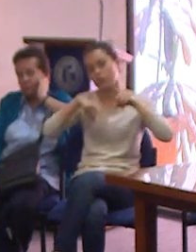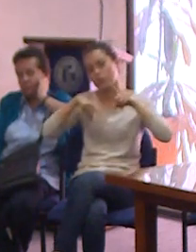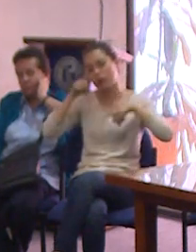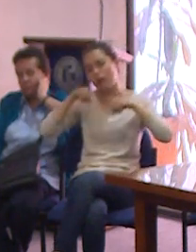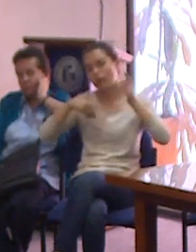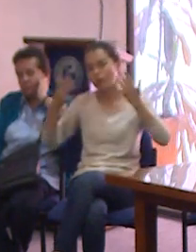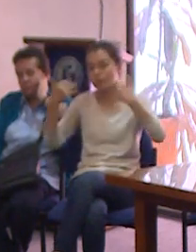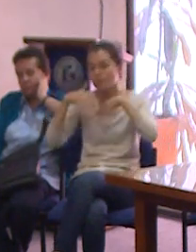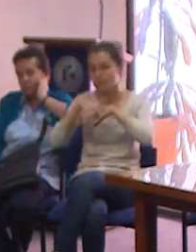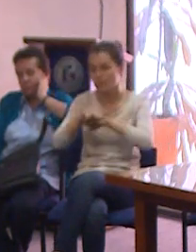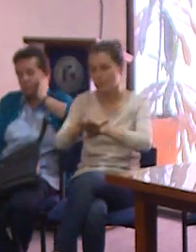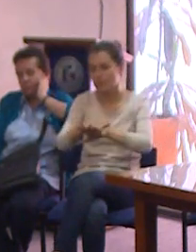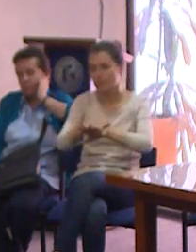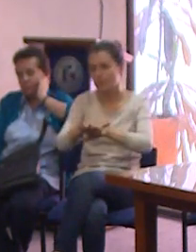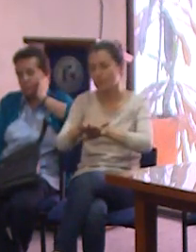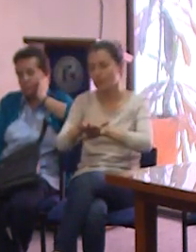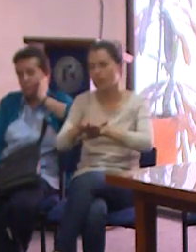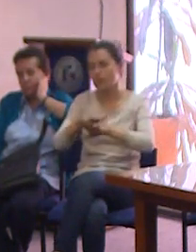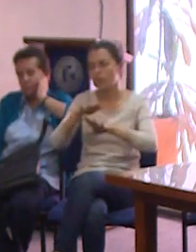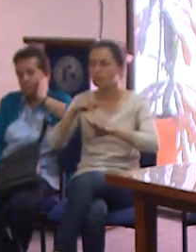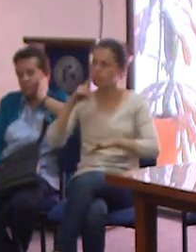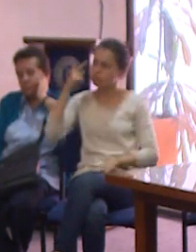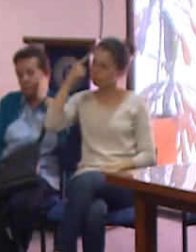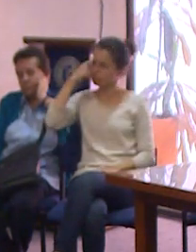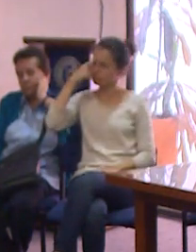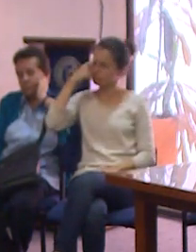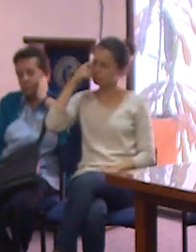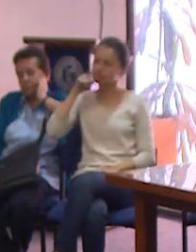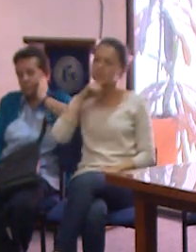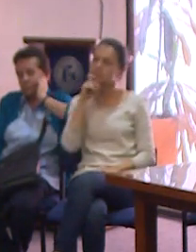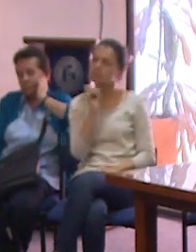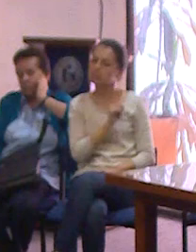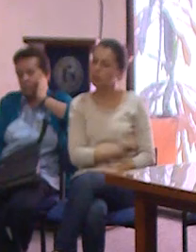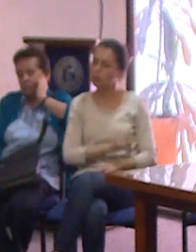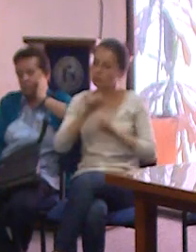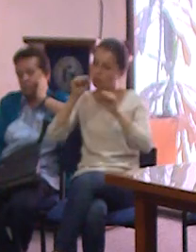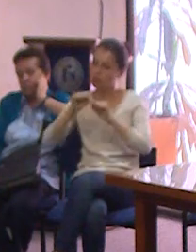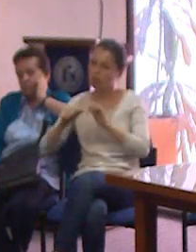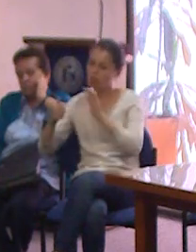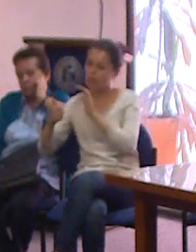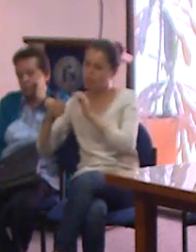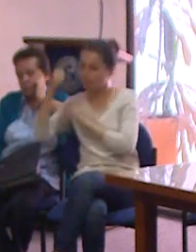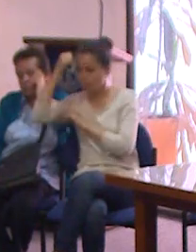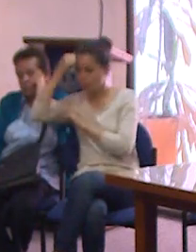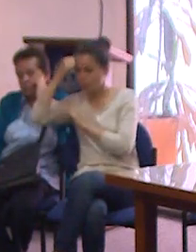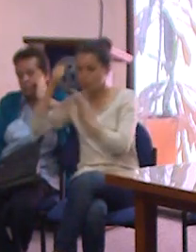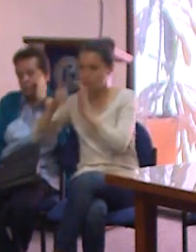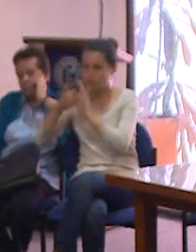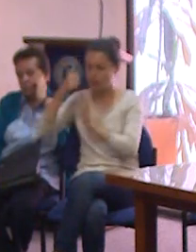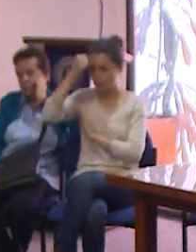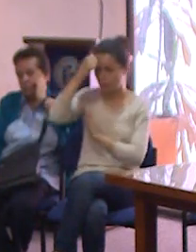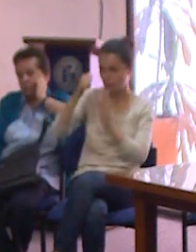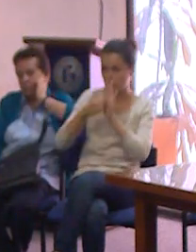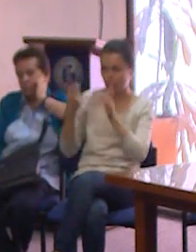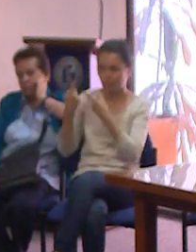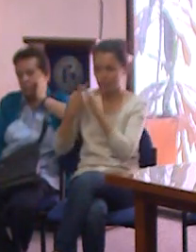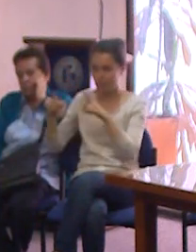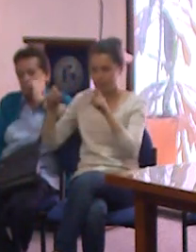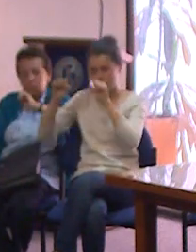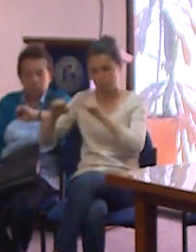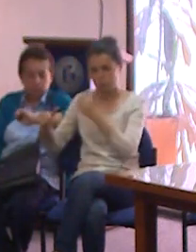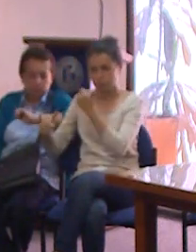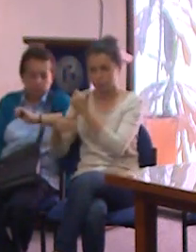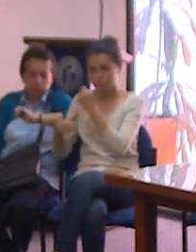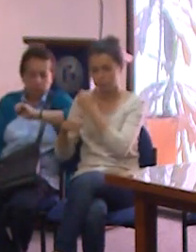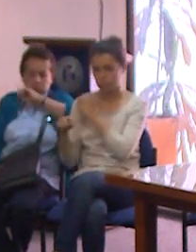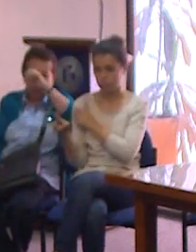que son en común. Entonces me parece que sería como interesante, porque cada línea le da un matiz diferente